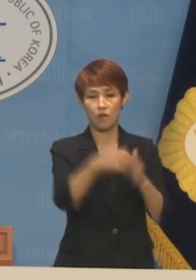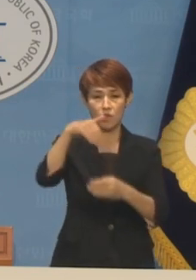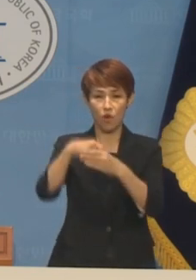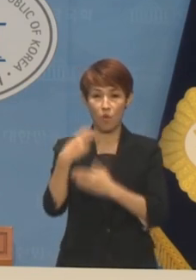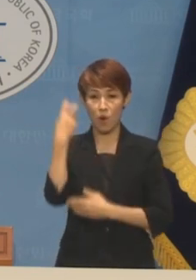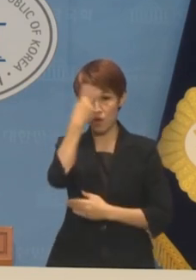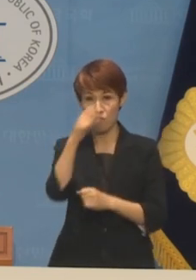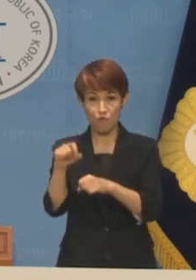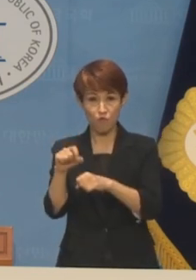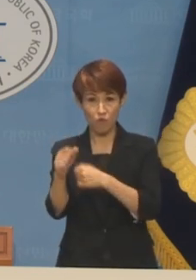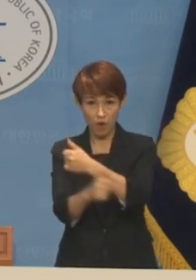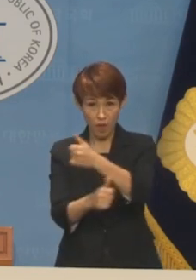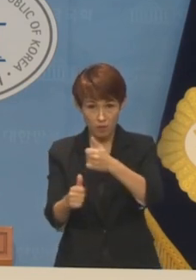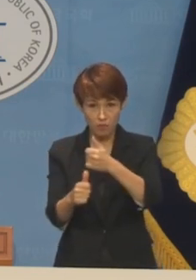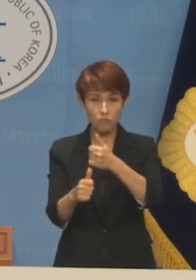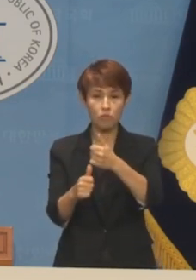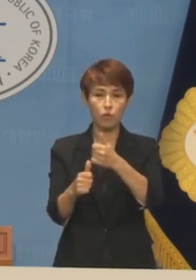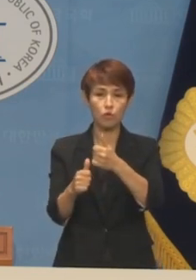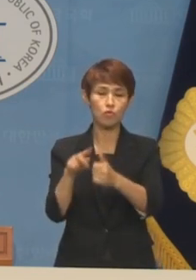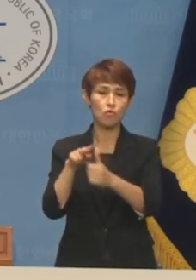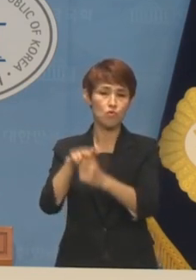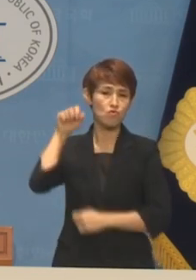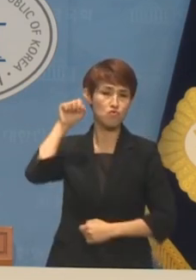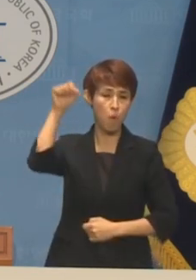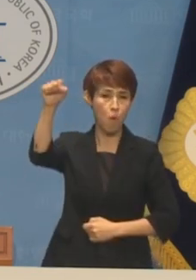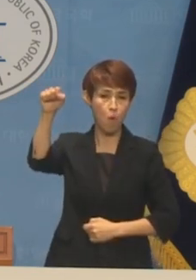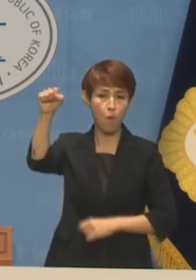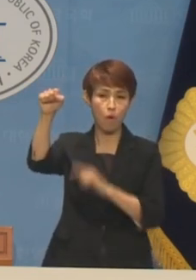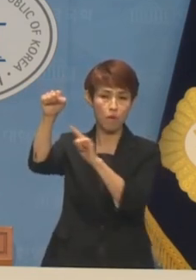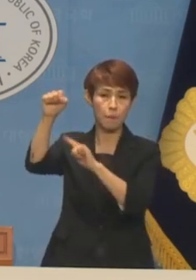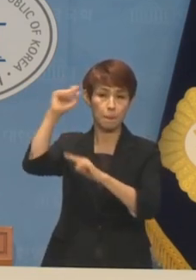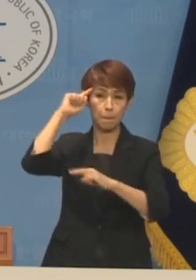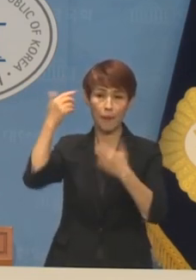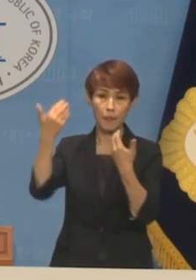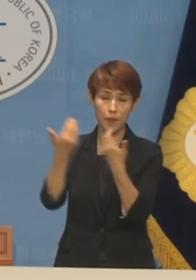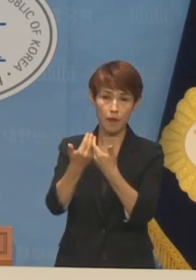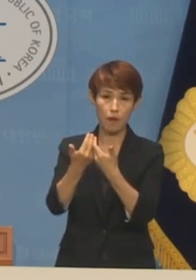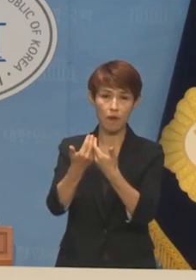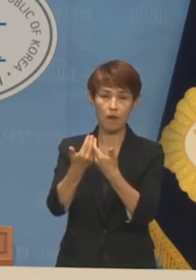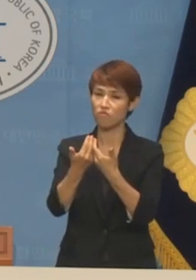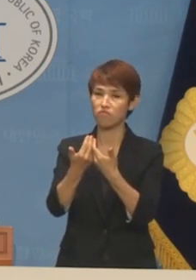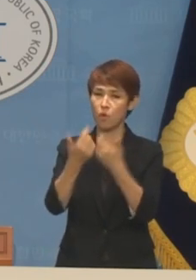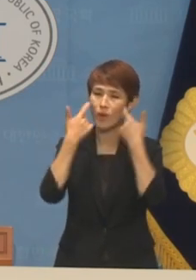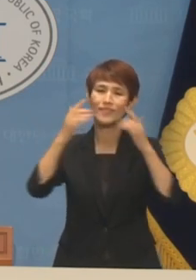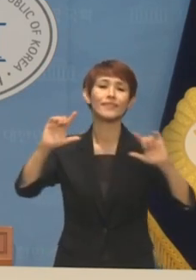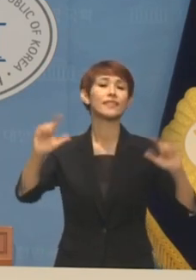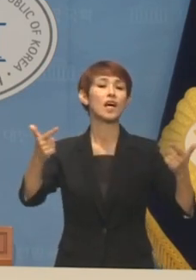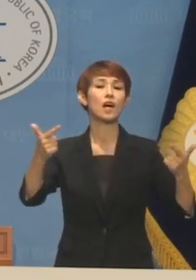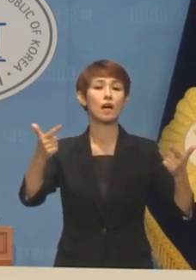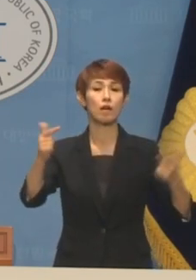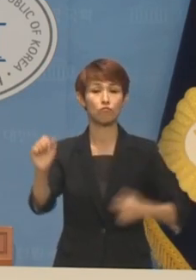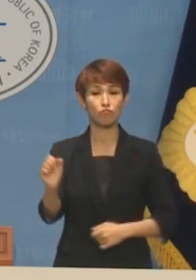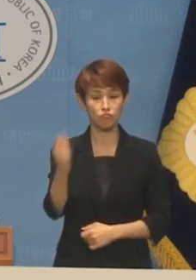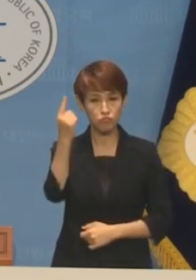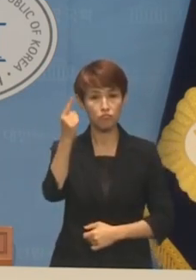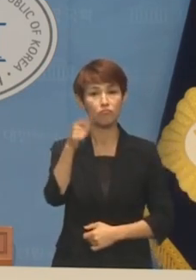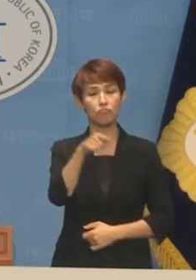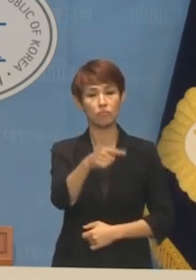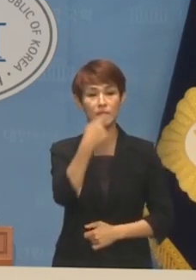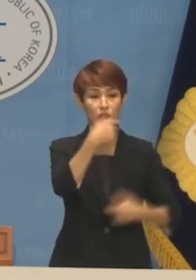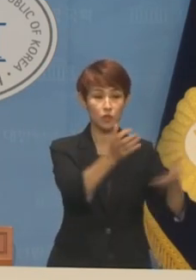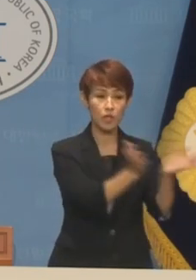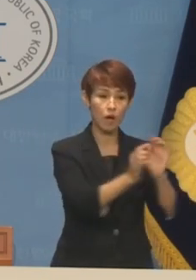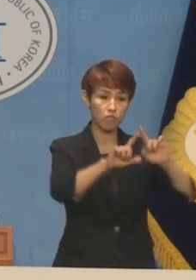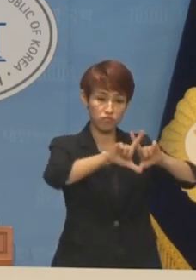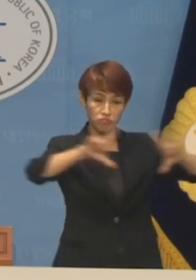선관위는 특정 후보에 대한 반대 입장이 명시적이지 않다면서 이 같은 더불어민주당